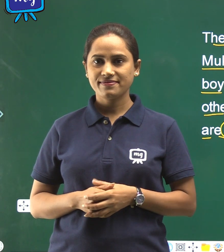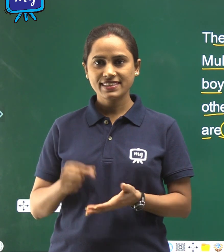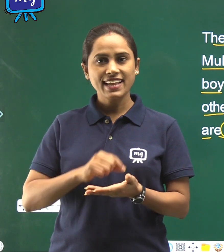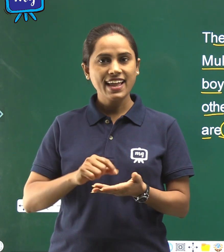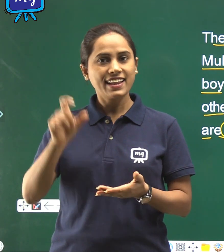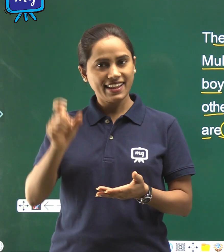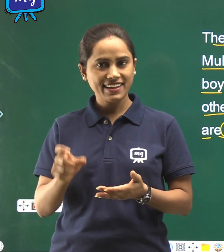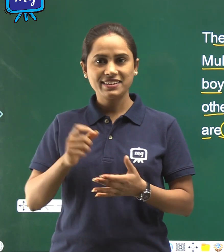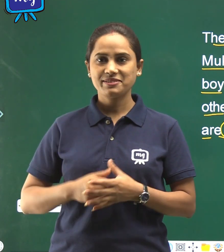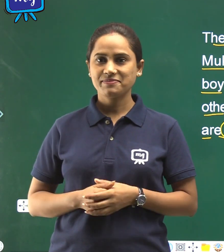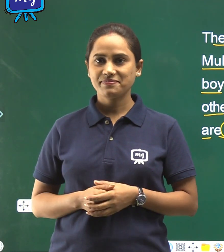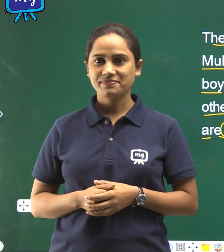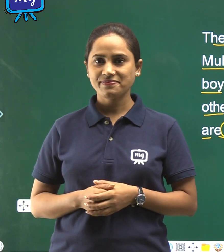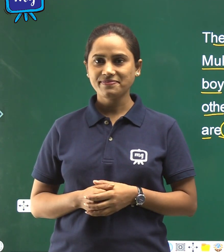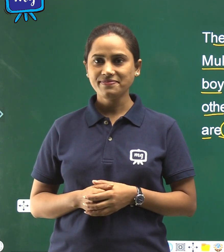लेखक,